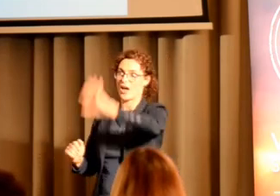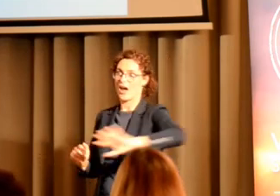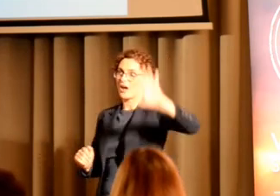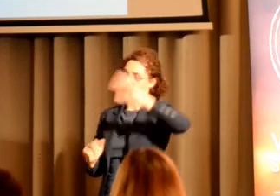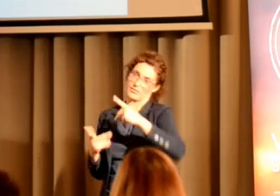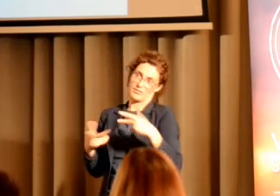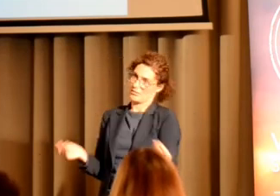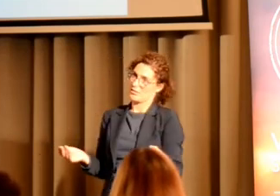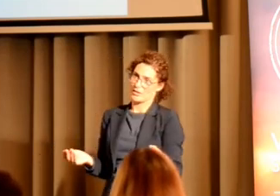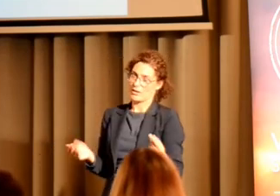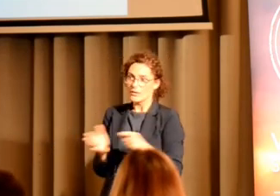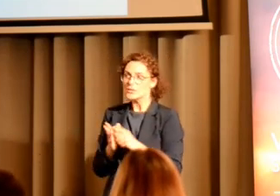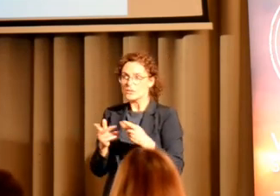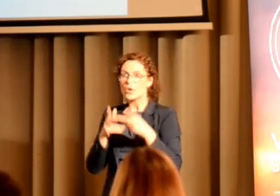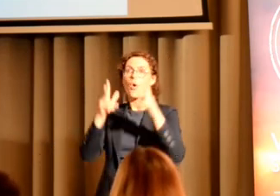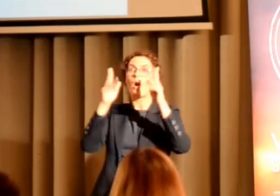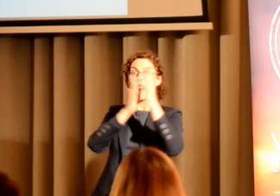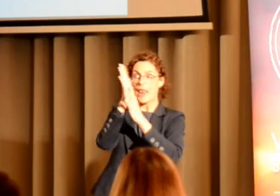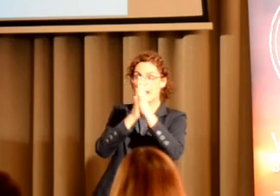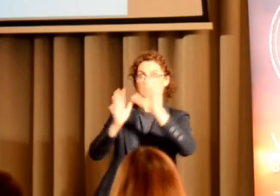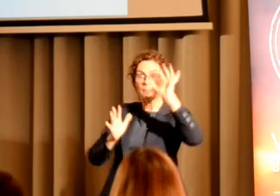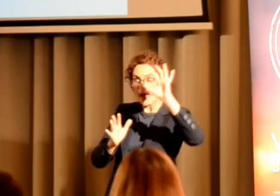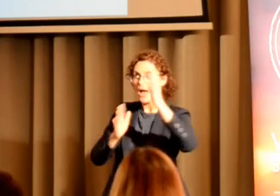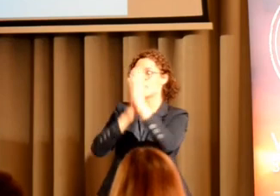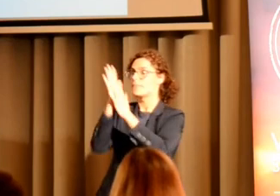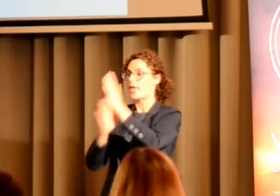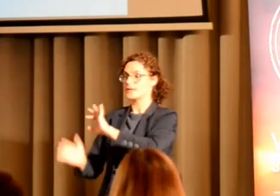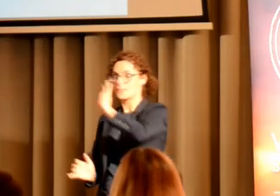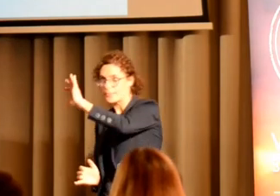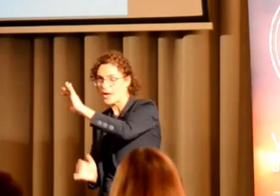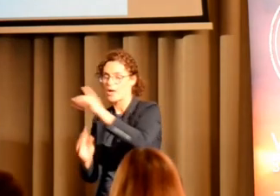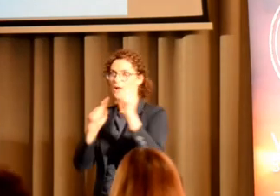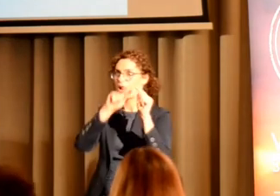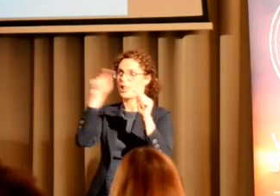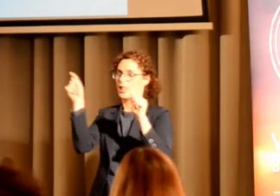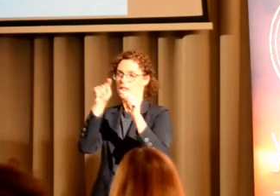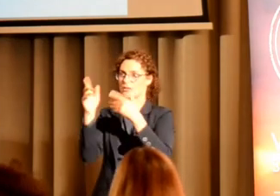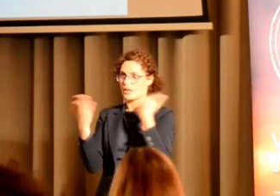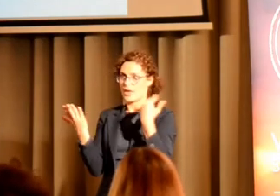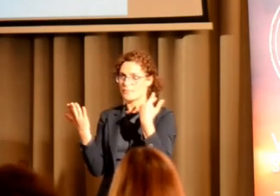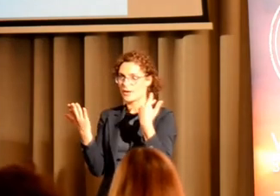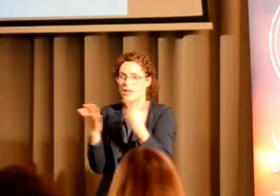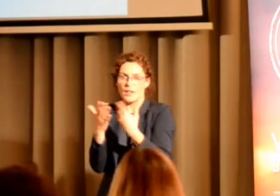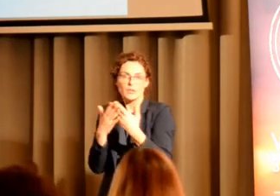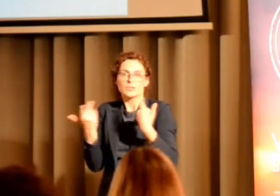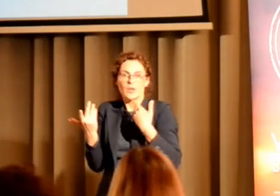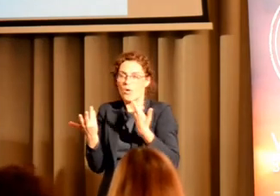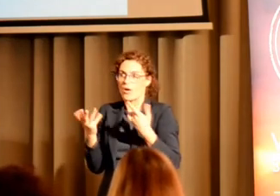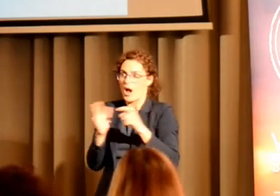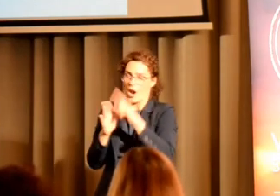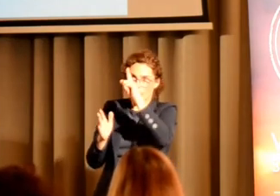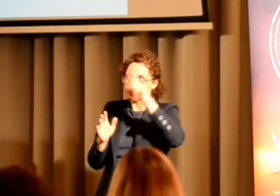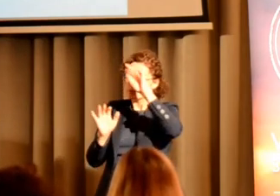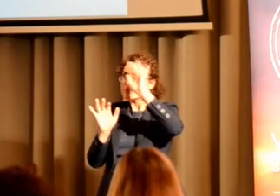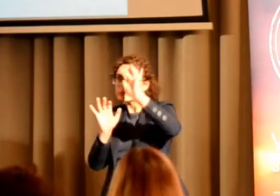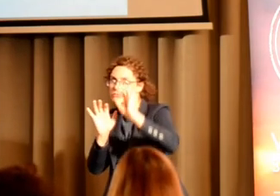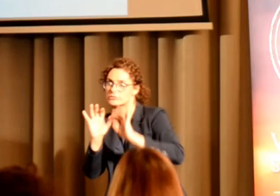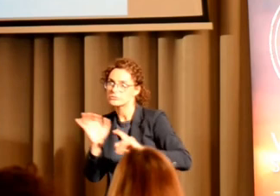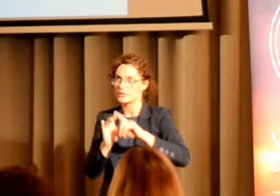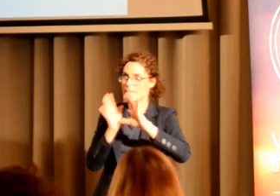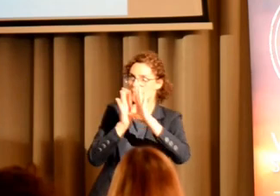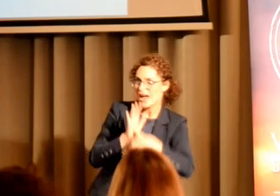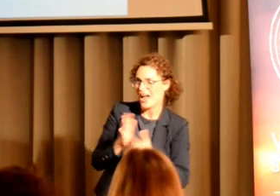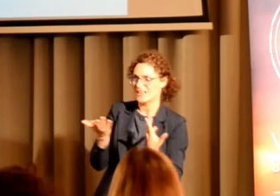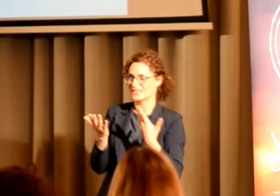ale są tak naprawdę tylko takimi plamami, które oddzielone są cywilizacją, morzem ludzkości,